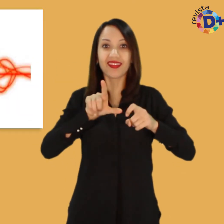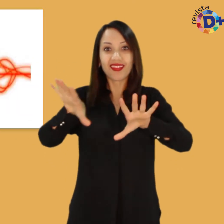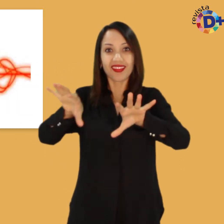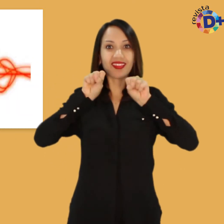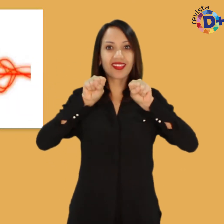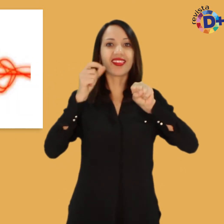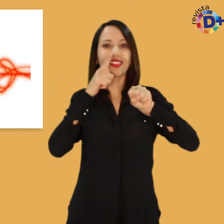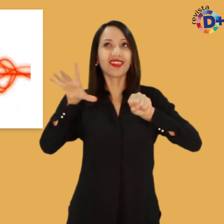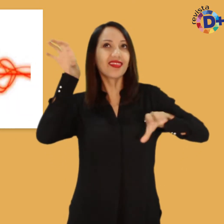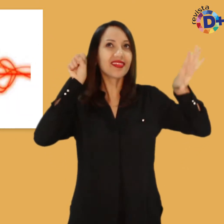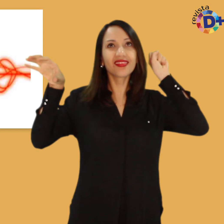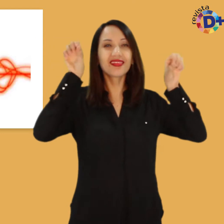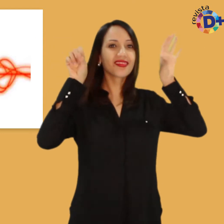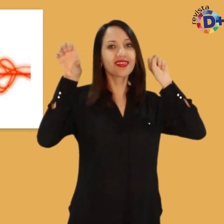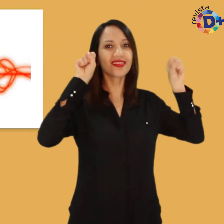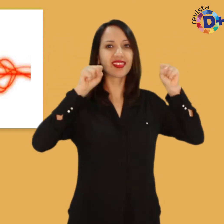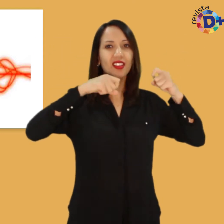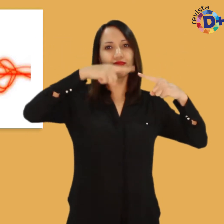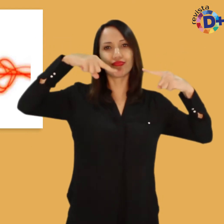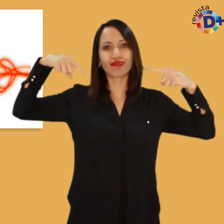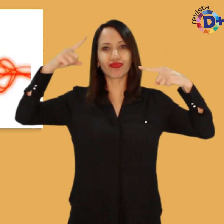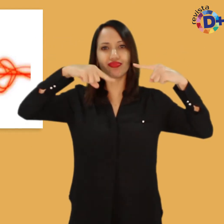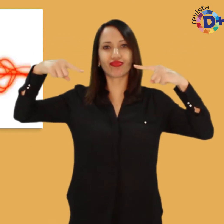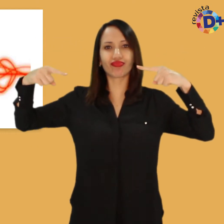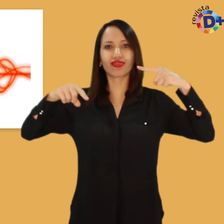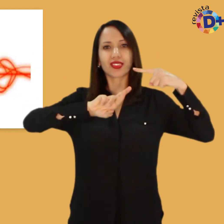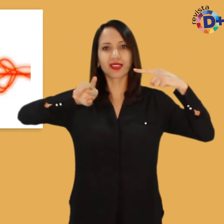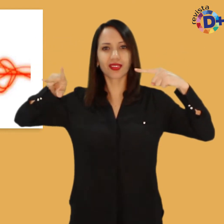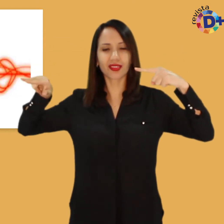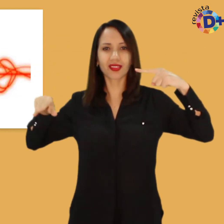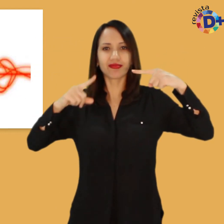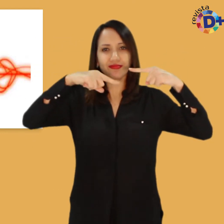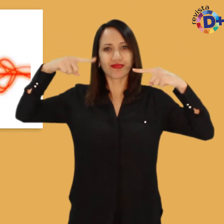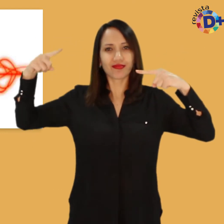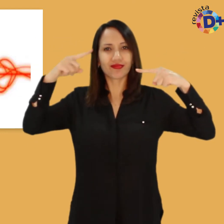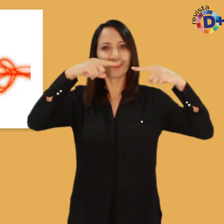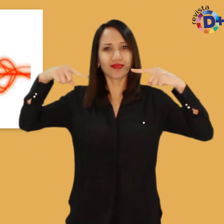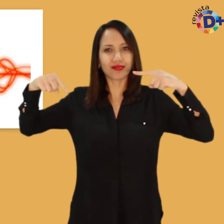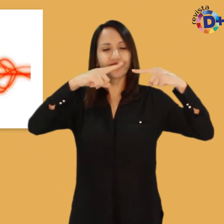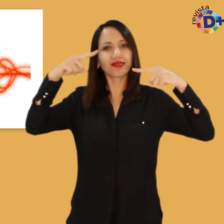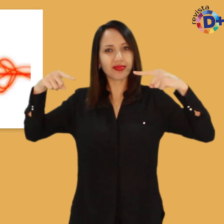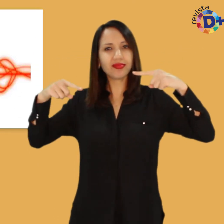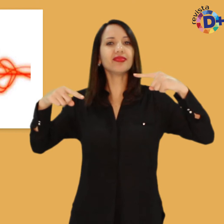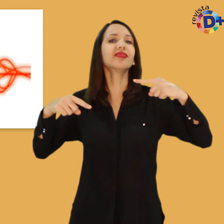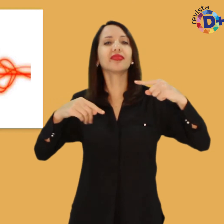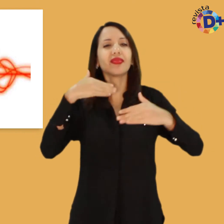ondas sonoras em várias frequências diferentes, passando pelo processo completo da